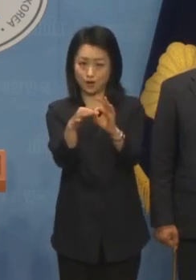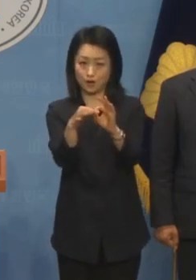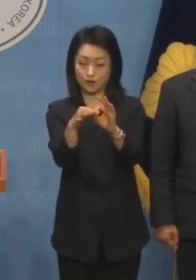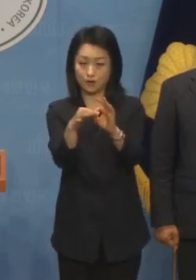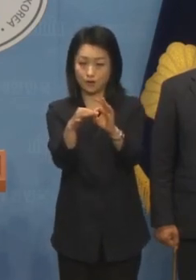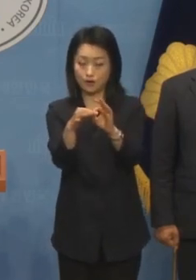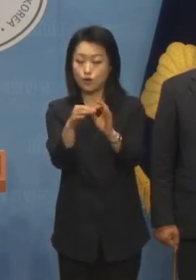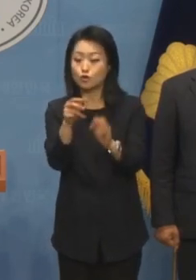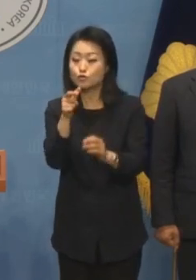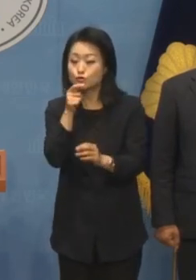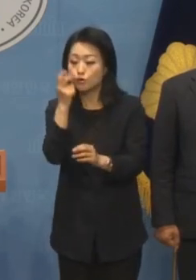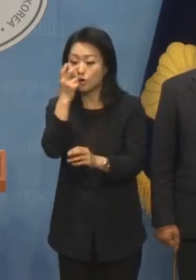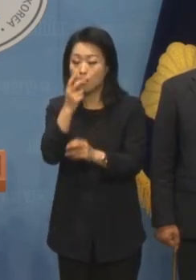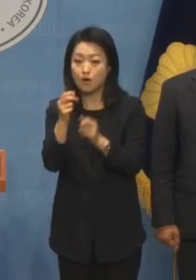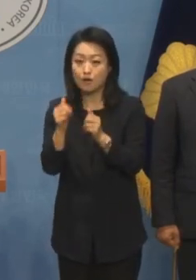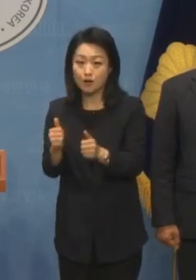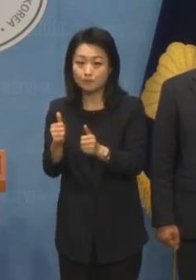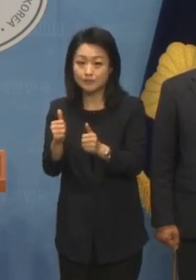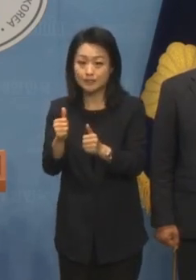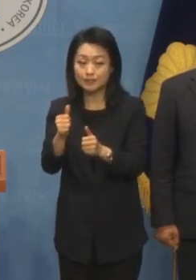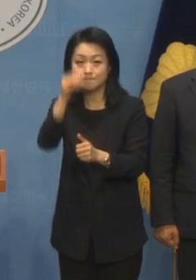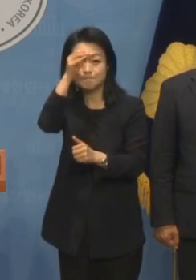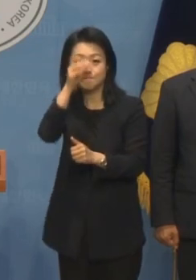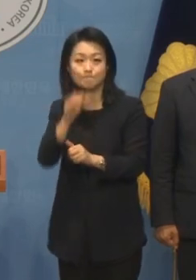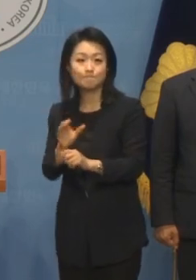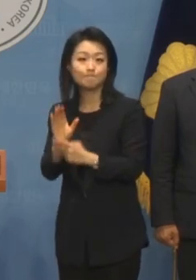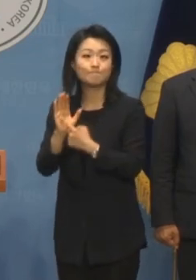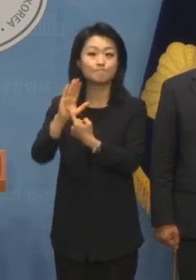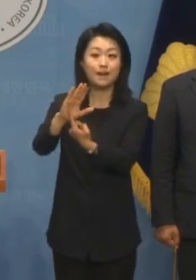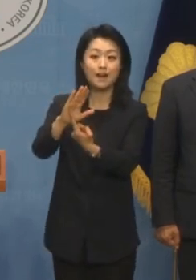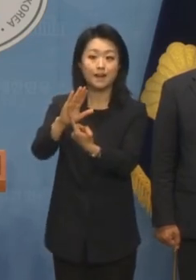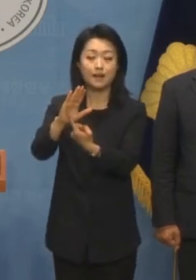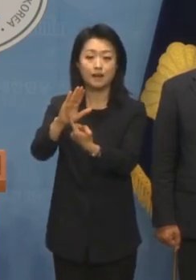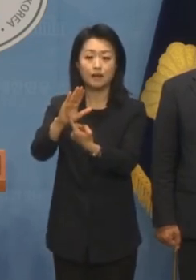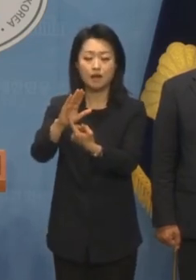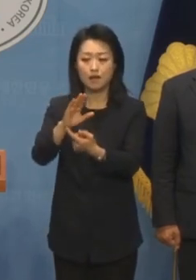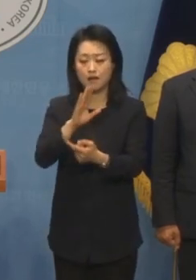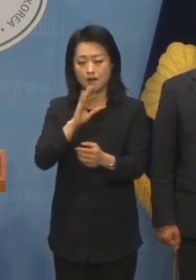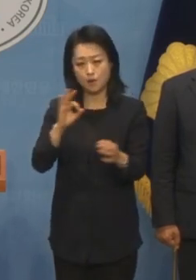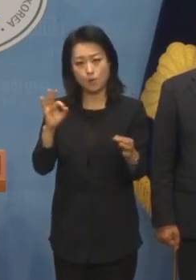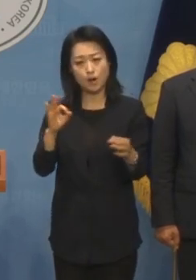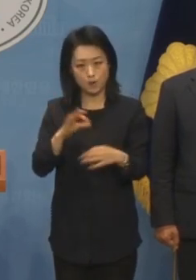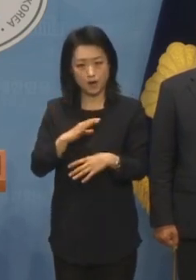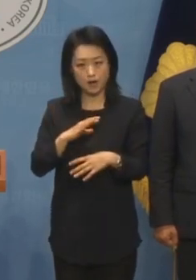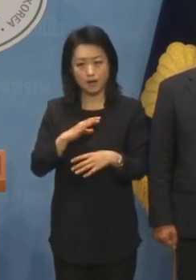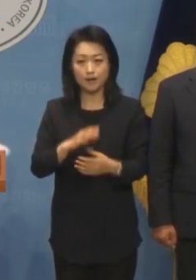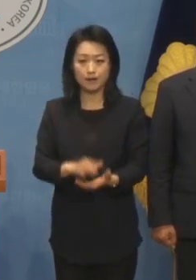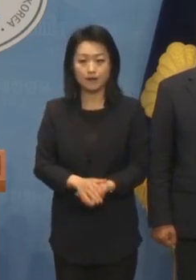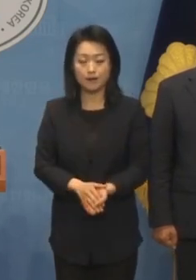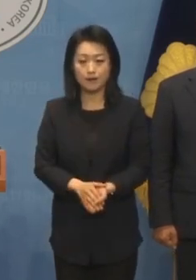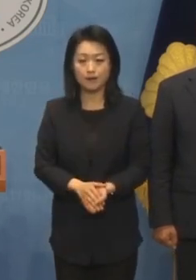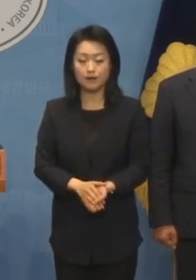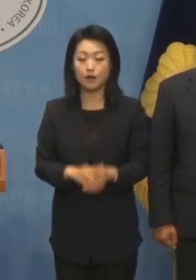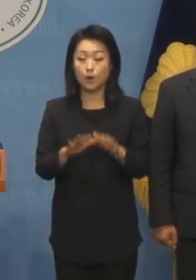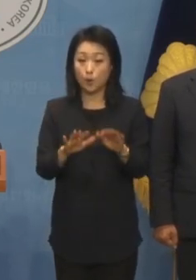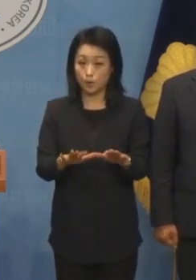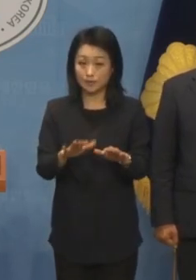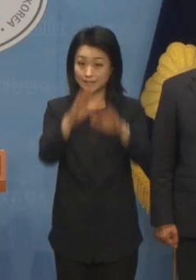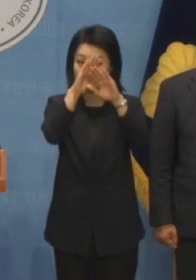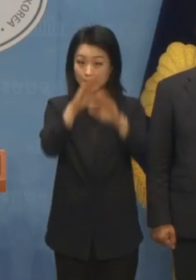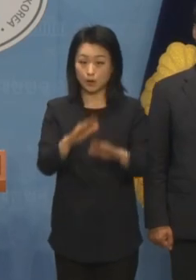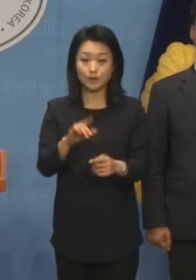수원지검 수사팀의 그 뻔뻔함에 놀라울 따름입니다. 오늘은 거기에 대한